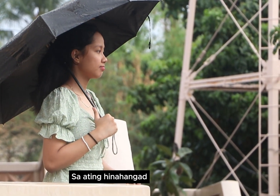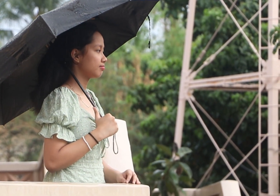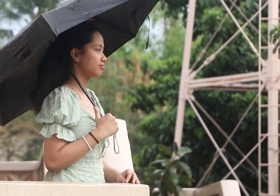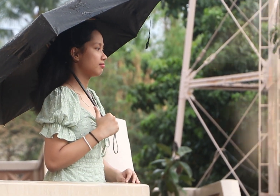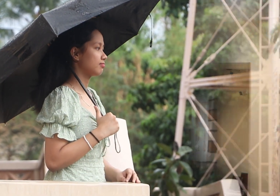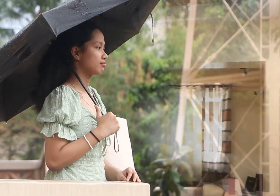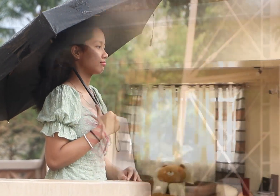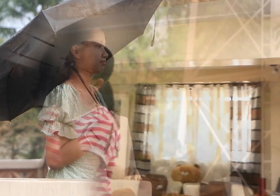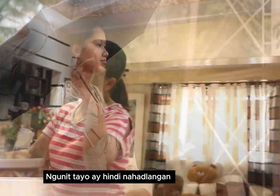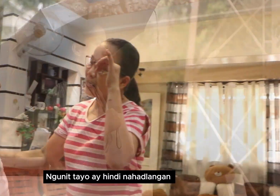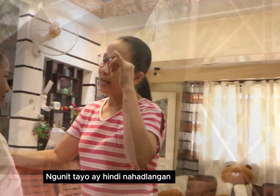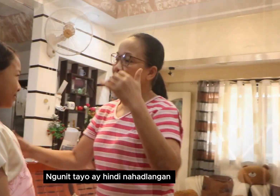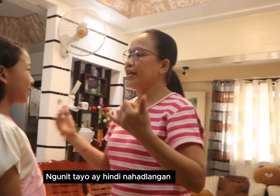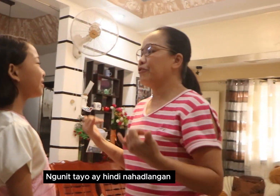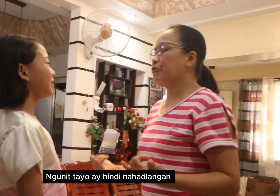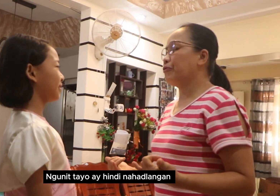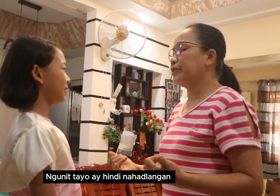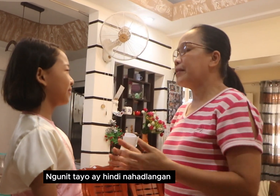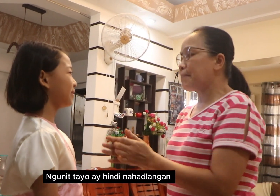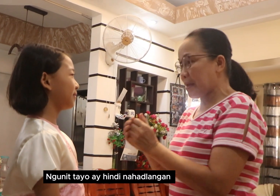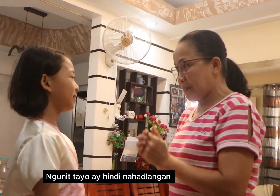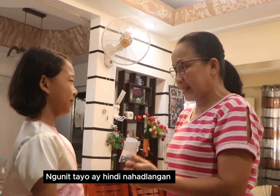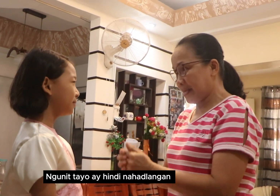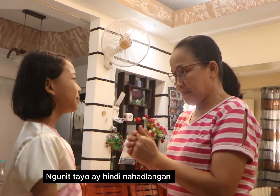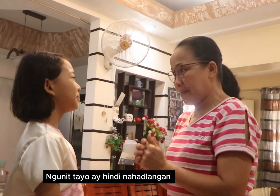hinahangan. Ngunit tayo ay hindi